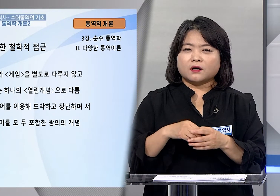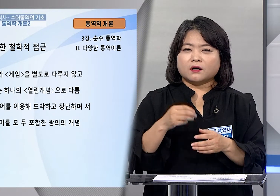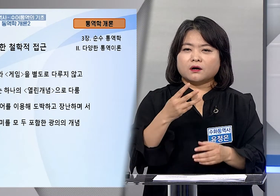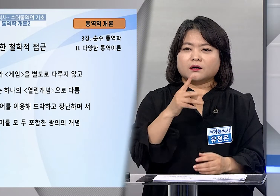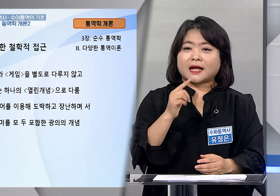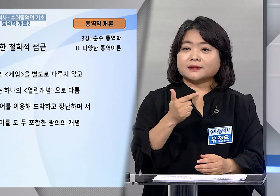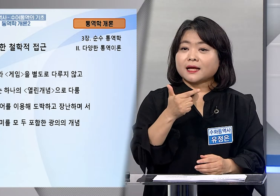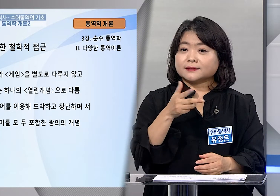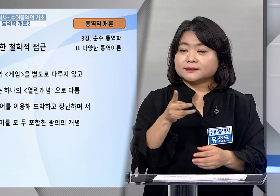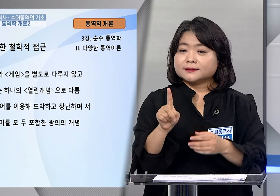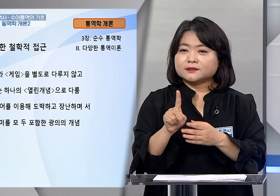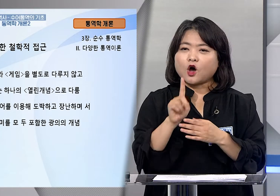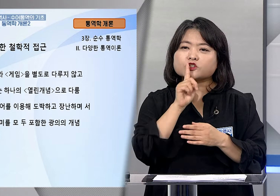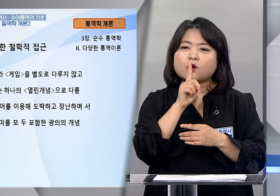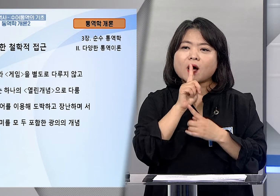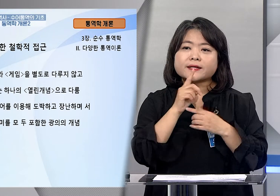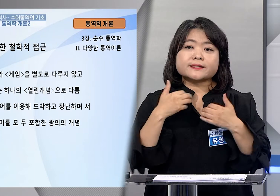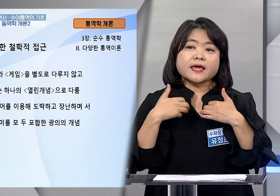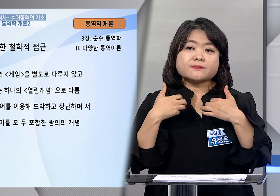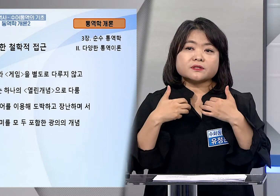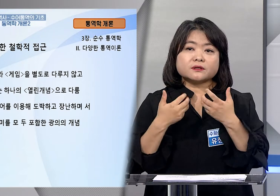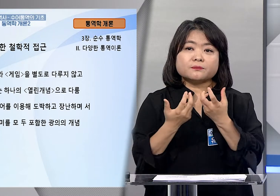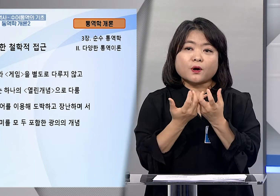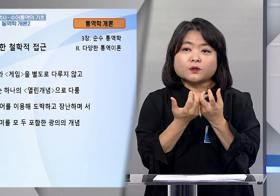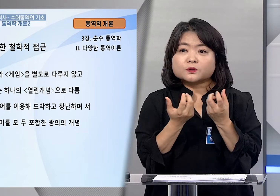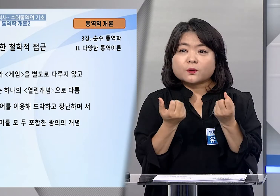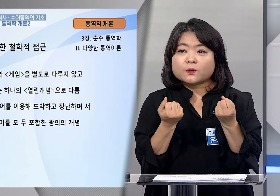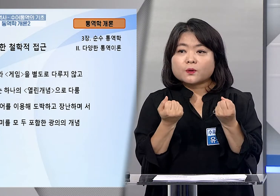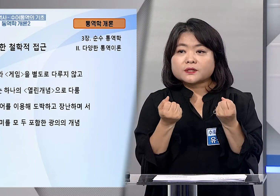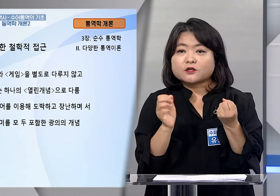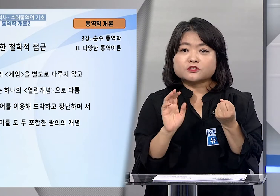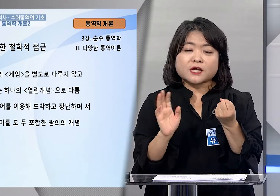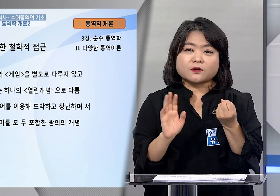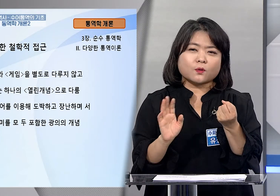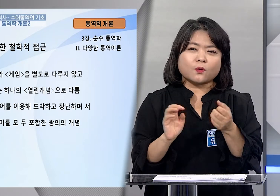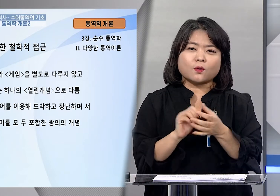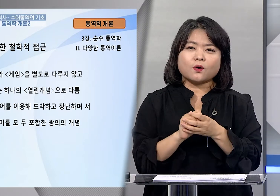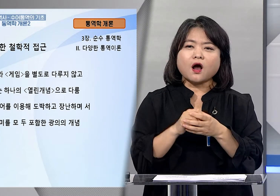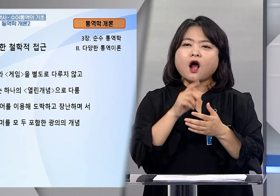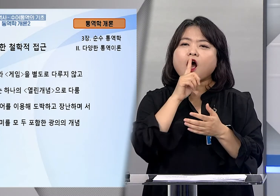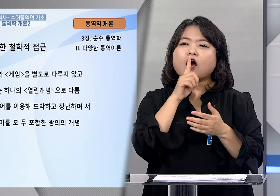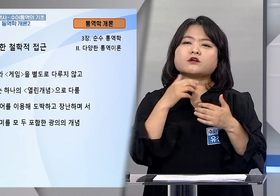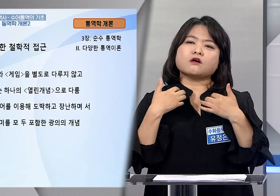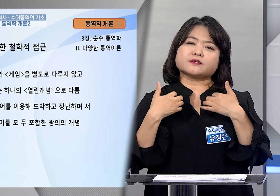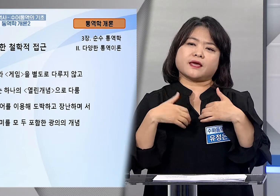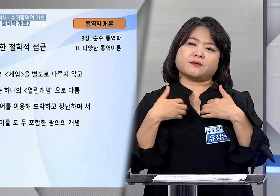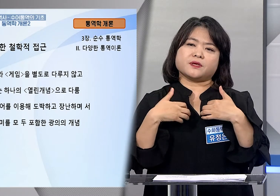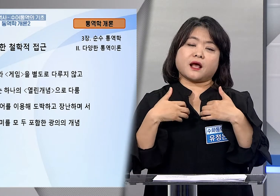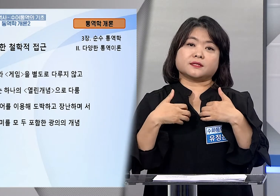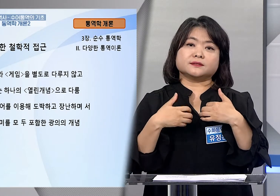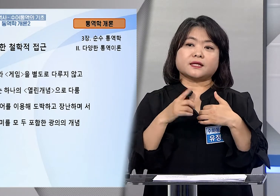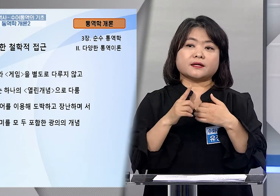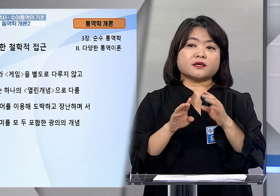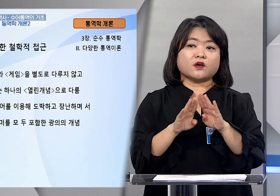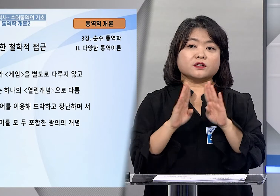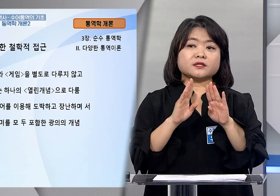란다는 언어와 게임을 별도로 다루지 않고 언어게임이라는 한의 열린